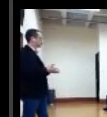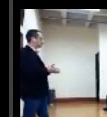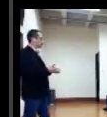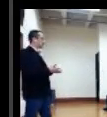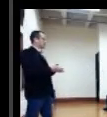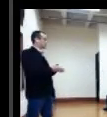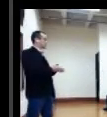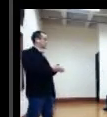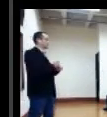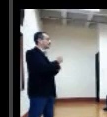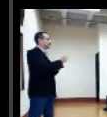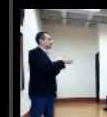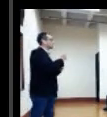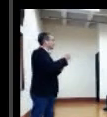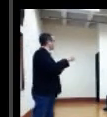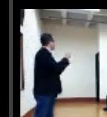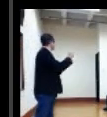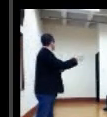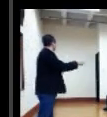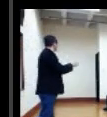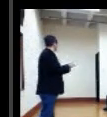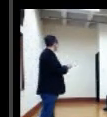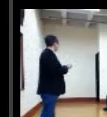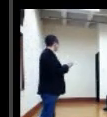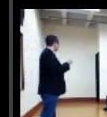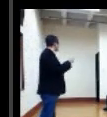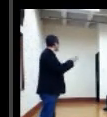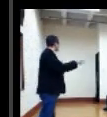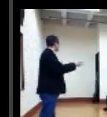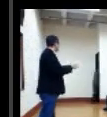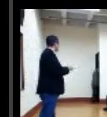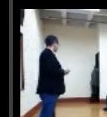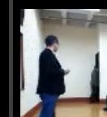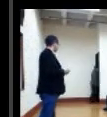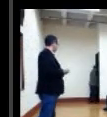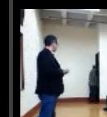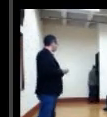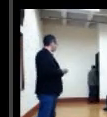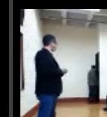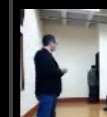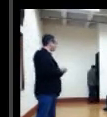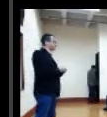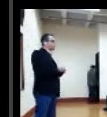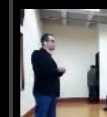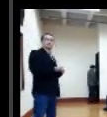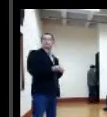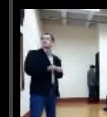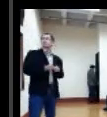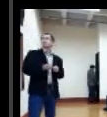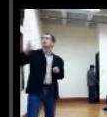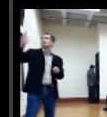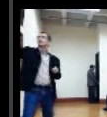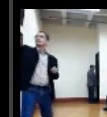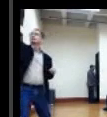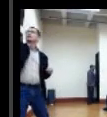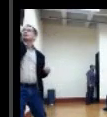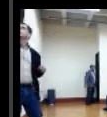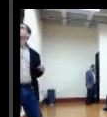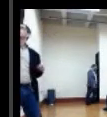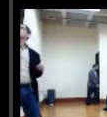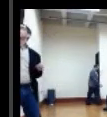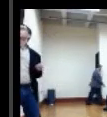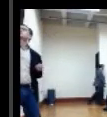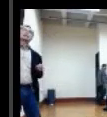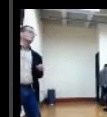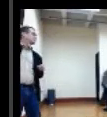otra, la información que en el lenguaje diario está sucediendo en la escuela de diseño gráfico. Por eso fue que se utilizó eso. El análisis